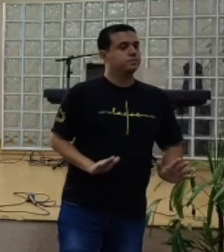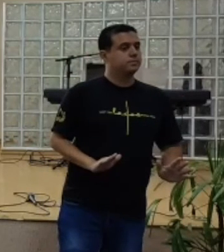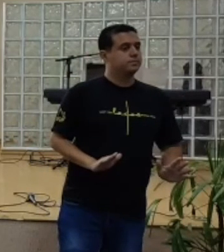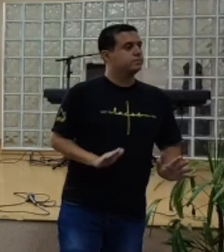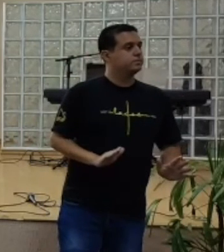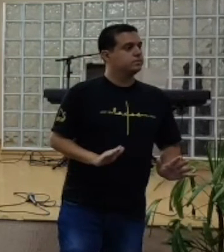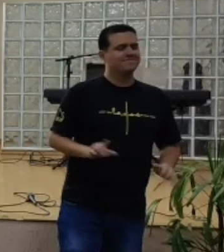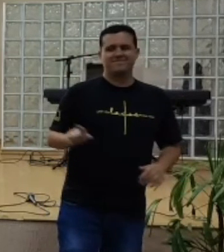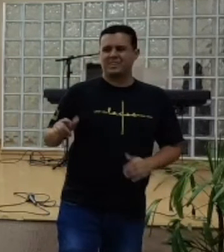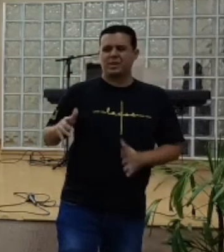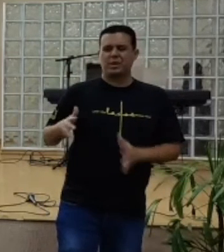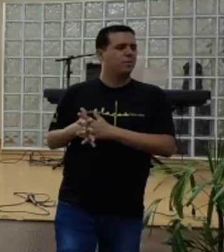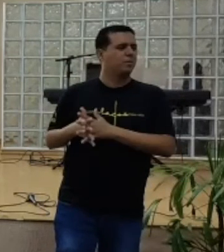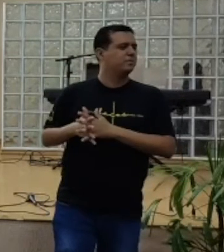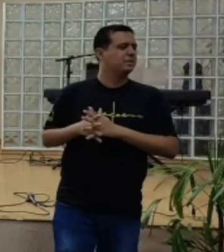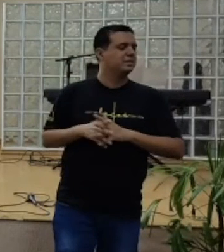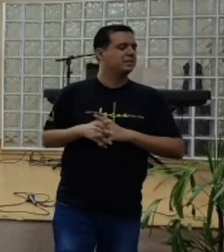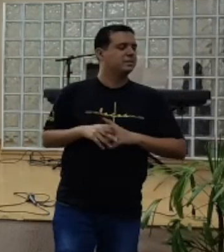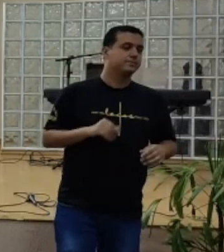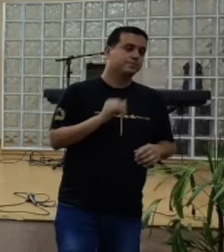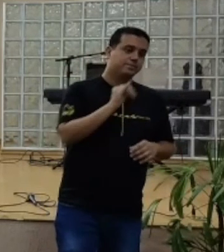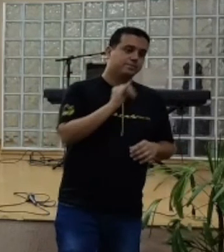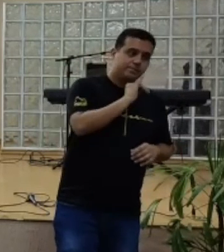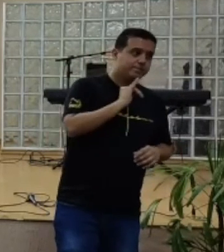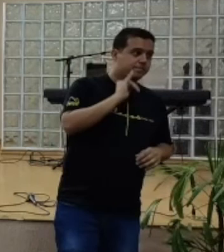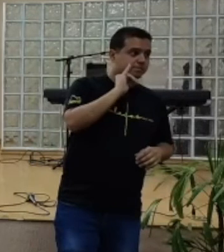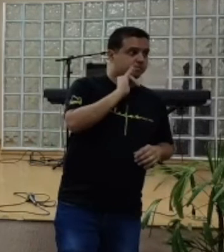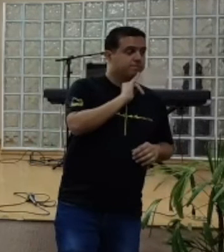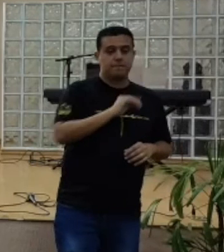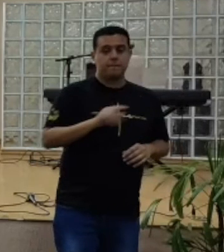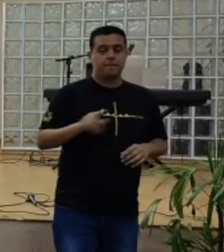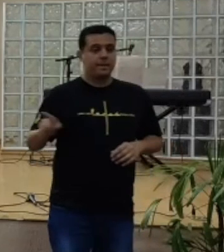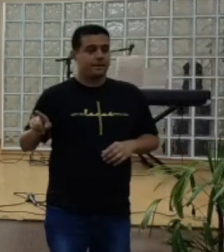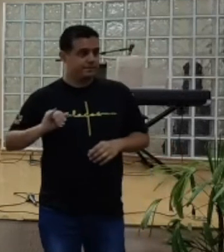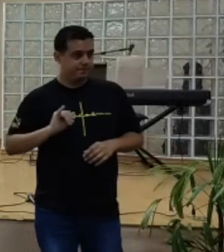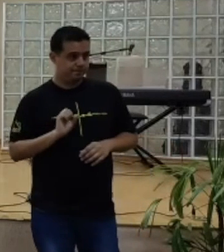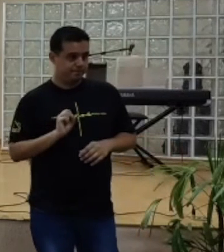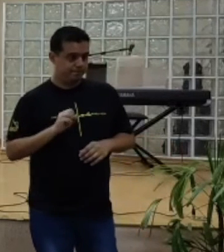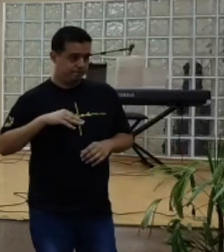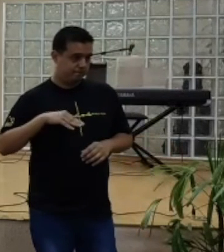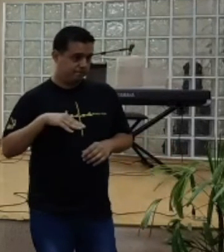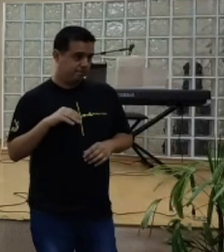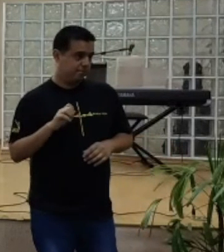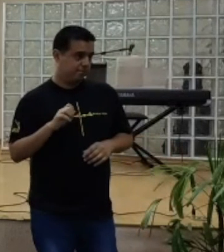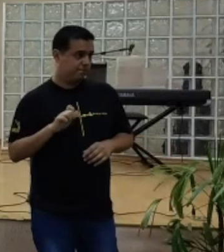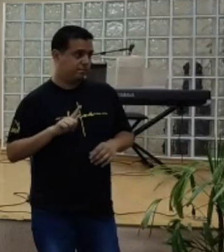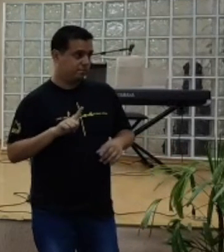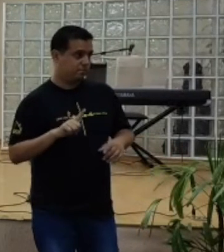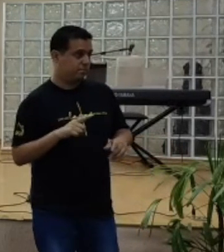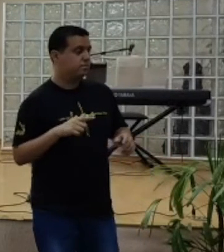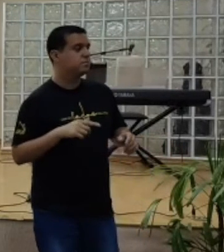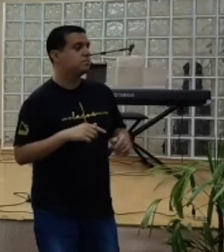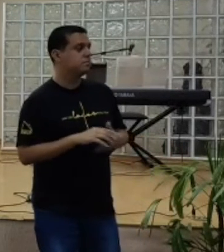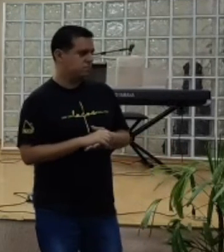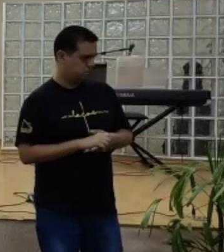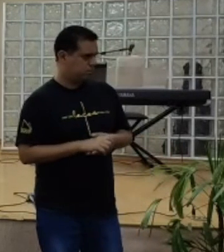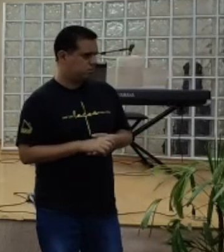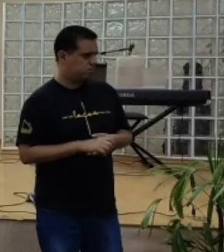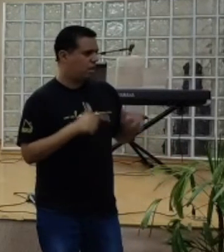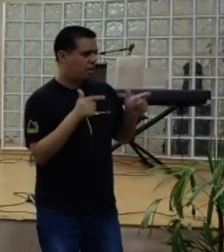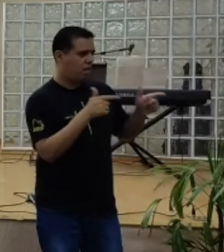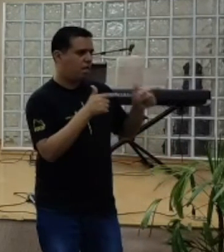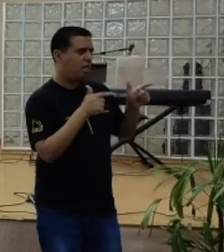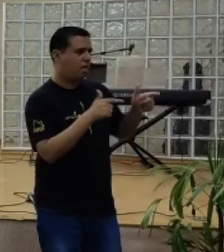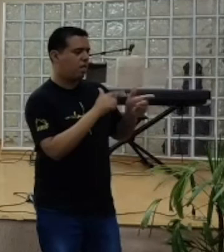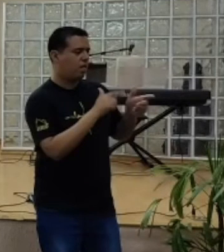Isaac. E Ismael continua desdenhando de Isaac, judiando